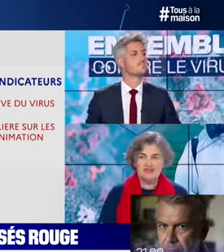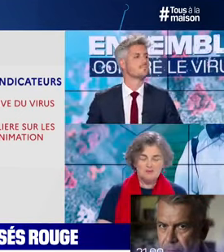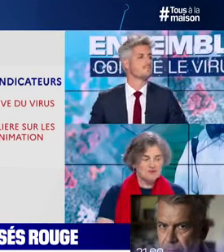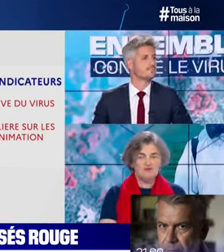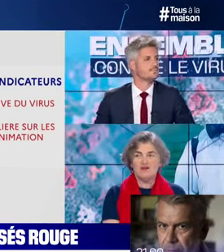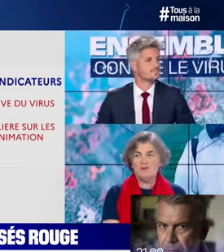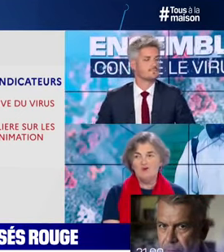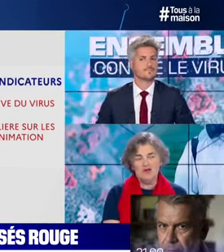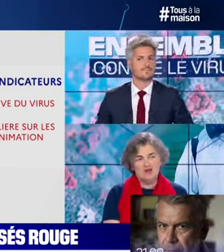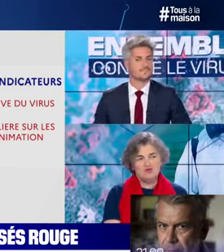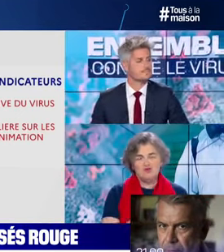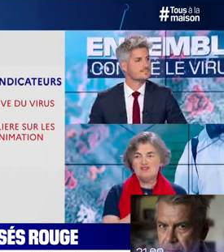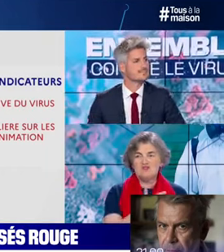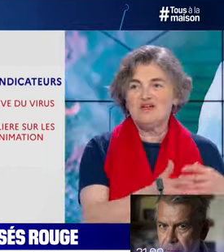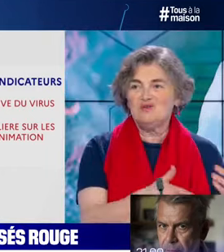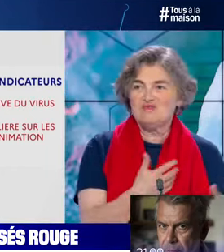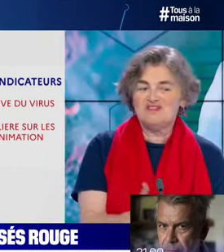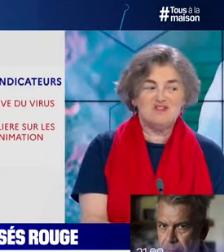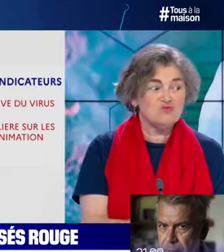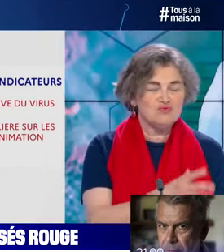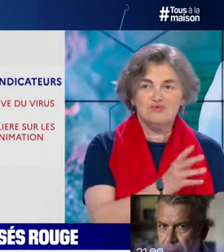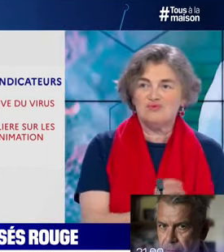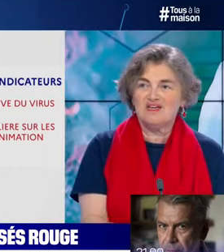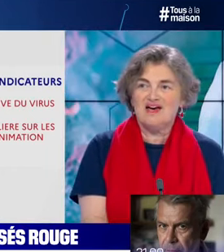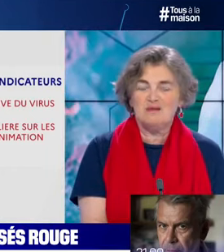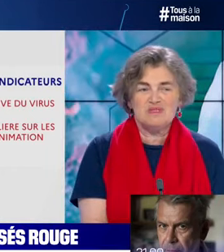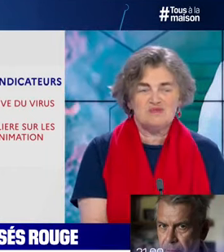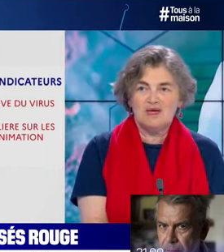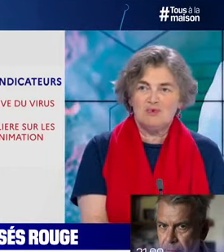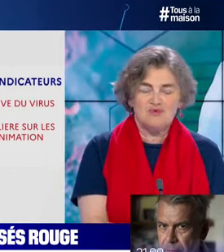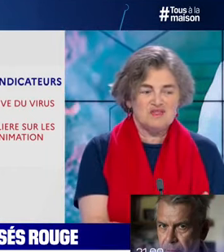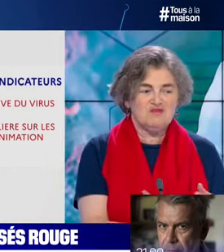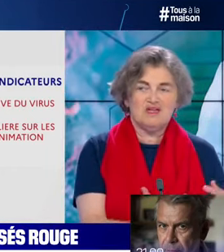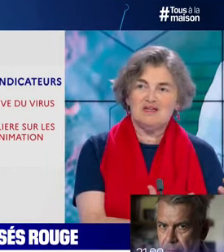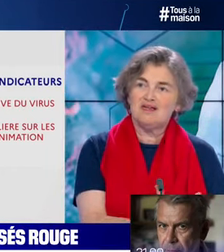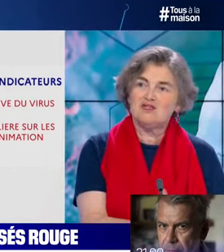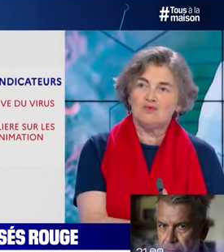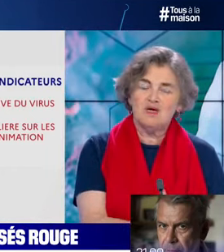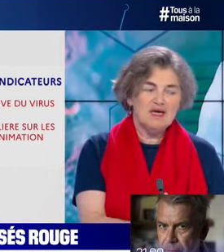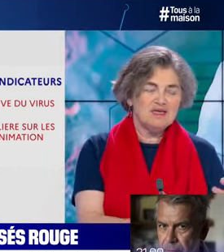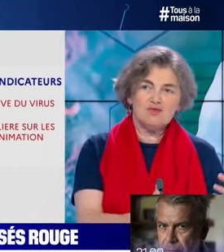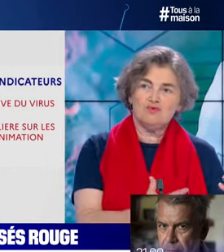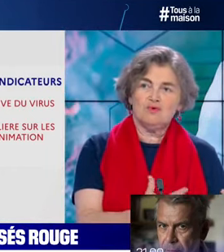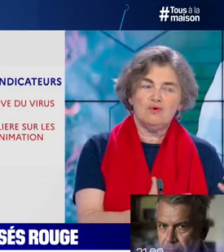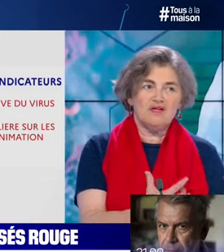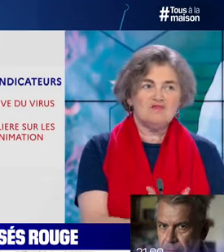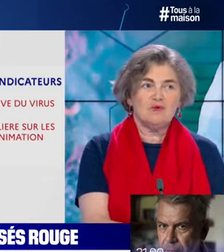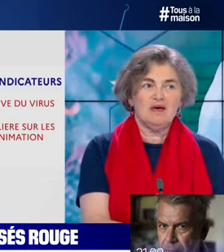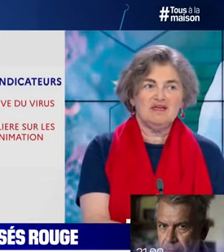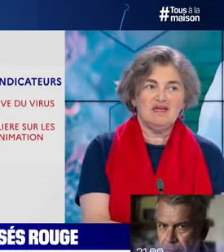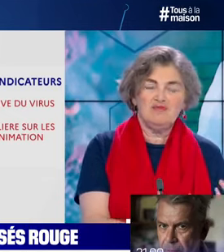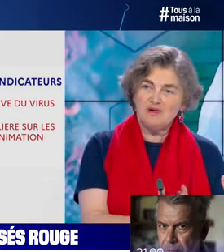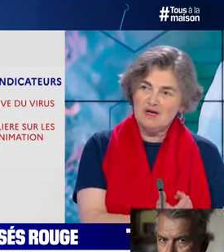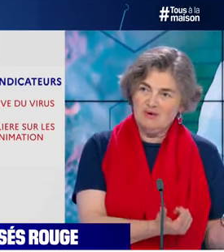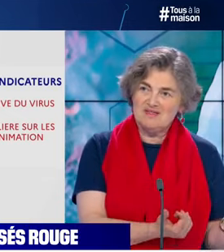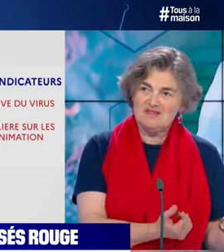de foot. Je pense que vraiment, je suis désolée de toutes ces discussions autour des cartes, parce que ce qui est important, c'est de voir qu'il y a des régions qui sont relativement